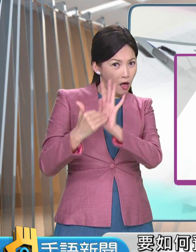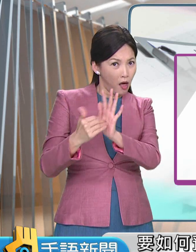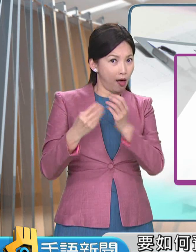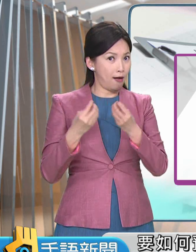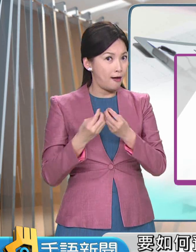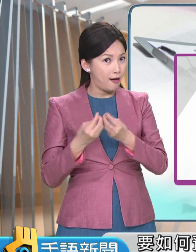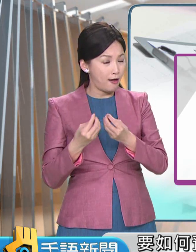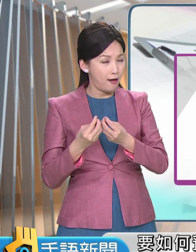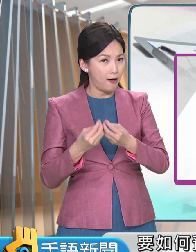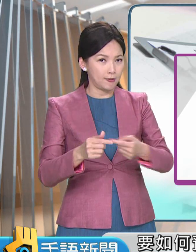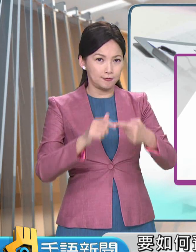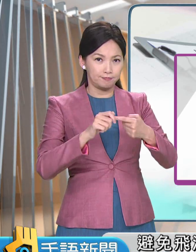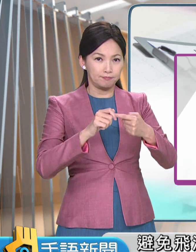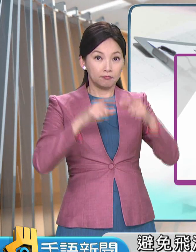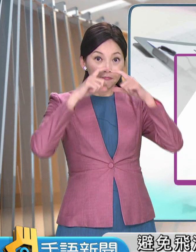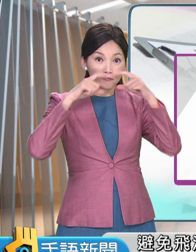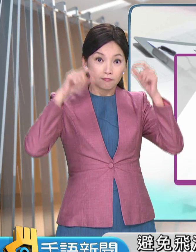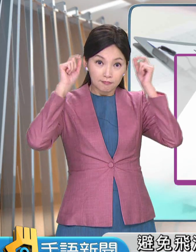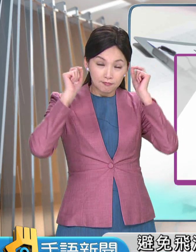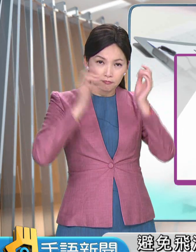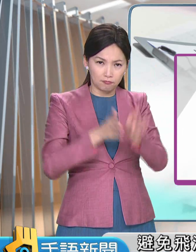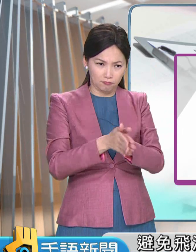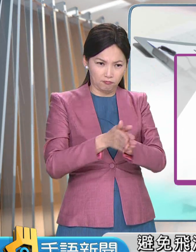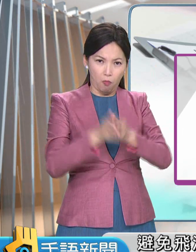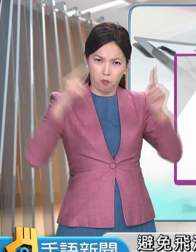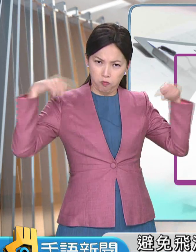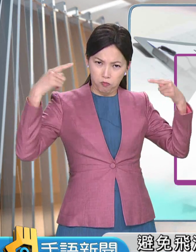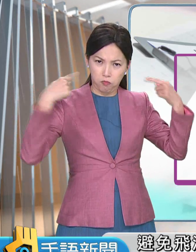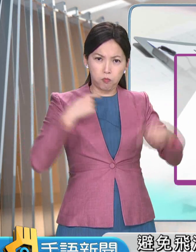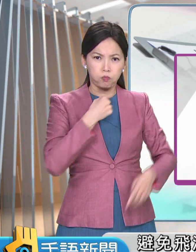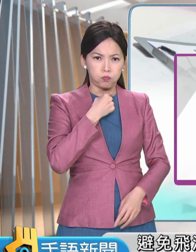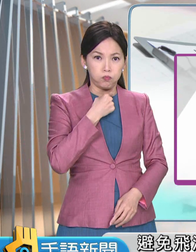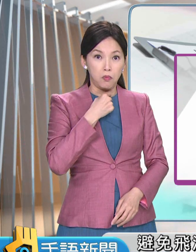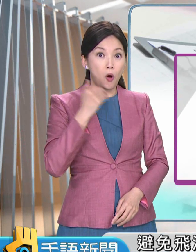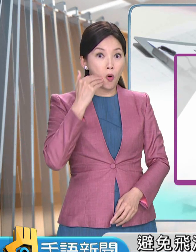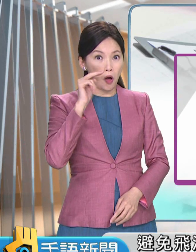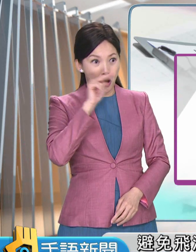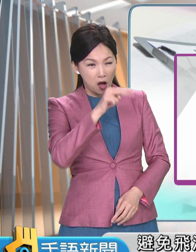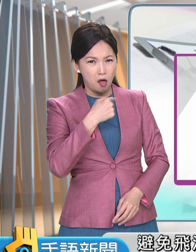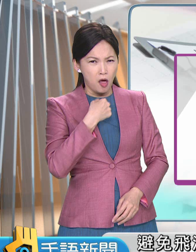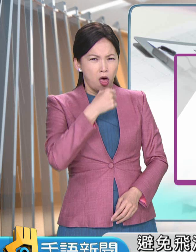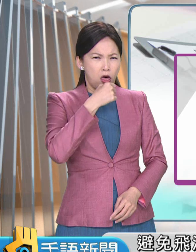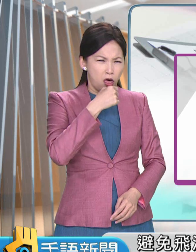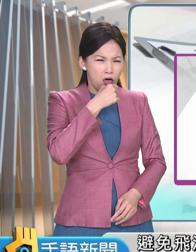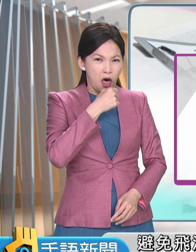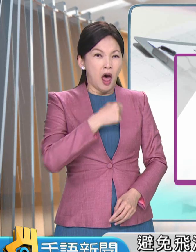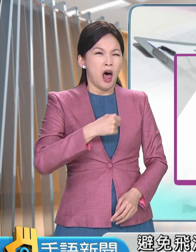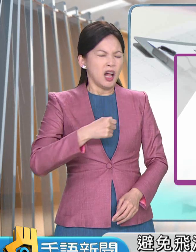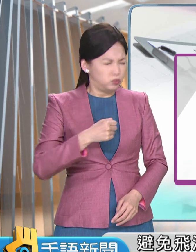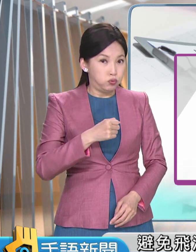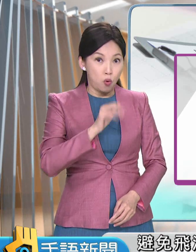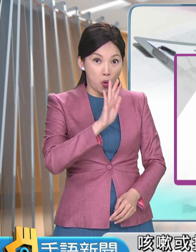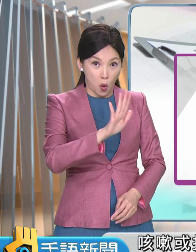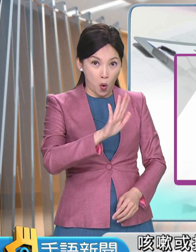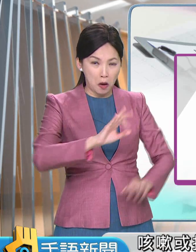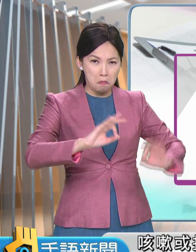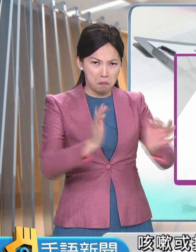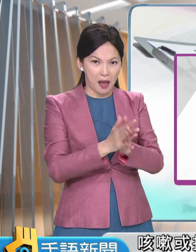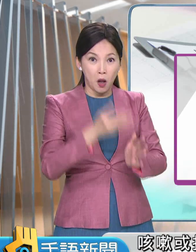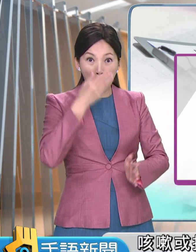呢？避免飞沫传染，需要勤洗手、戴口罩。咳嗽或打